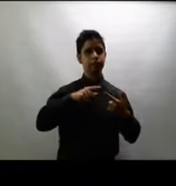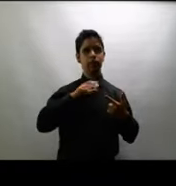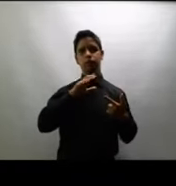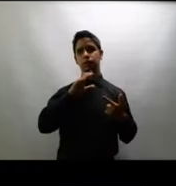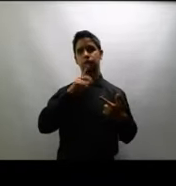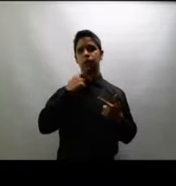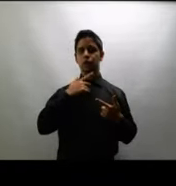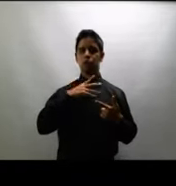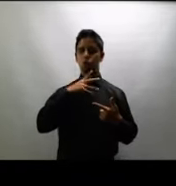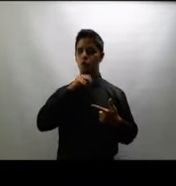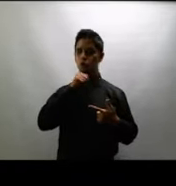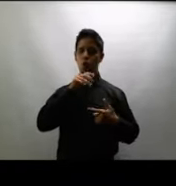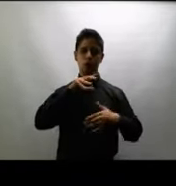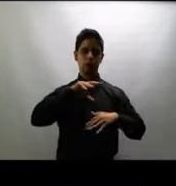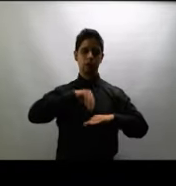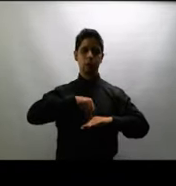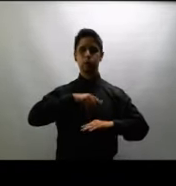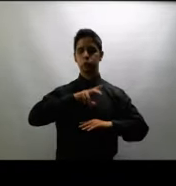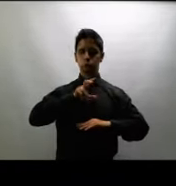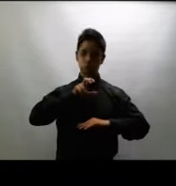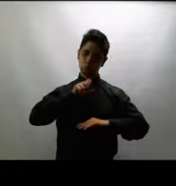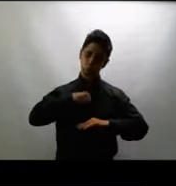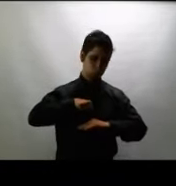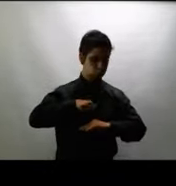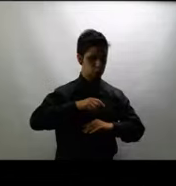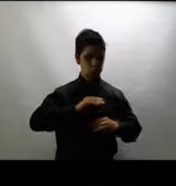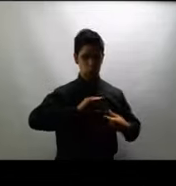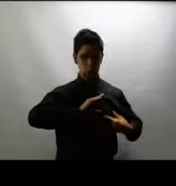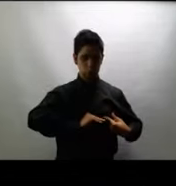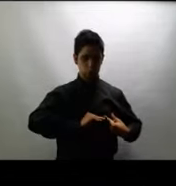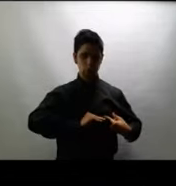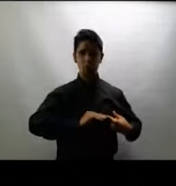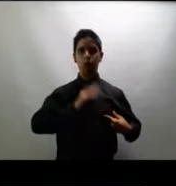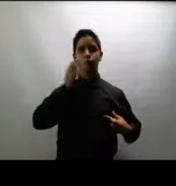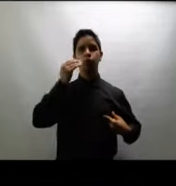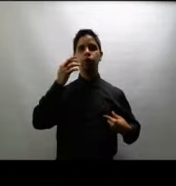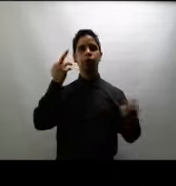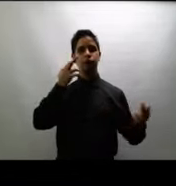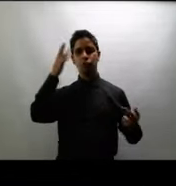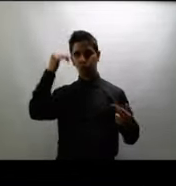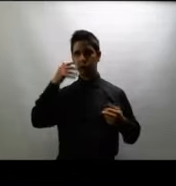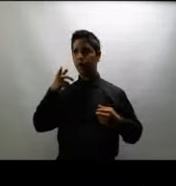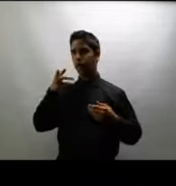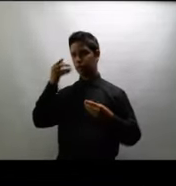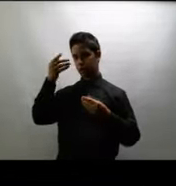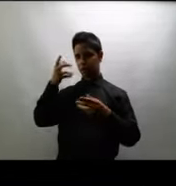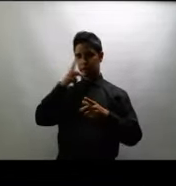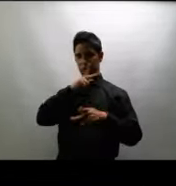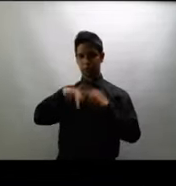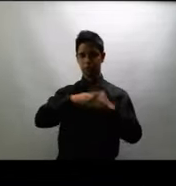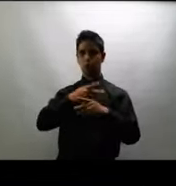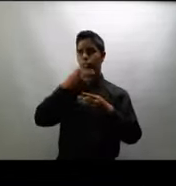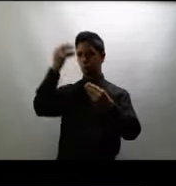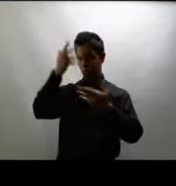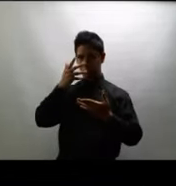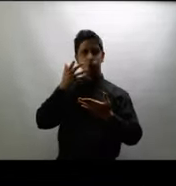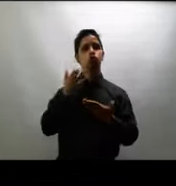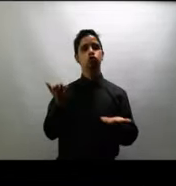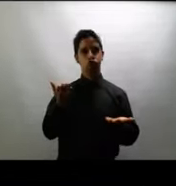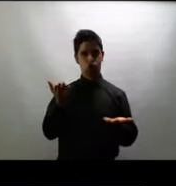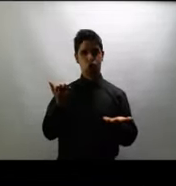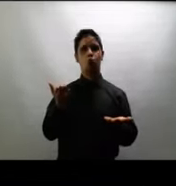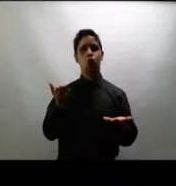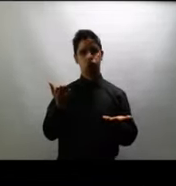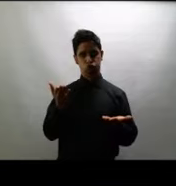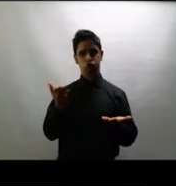de tristeza, de cabizbajo, de ¿no? ánimo, de desubicación, es porque no sabemos más este tipo de noticias. Pero aquí en Arte Fusión. Aquí están.